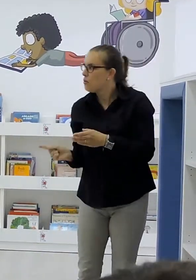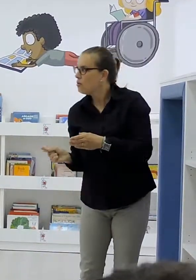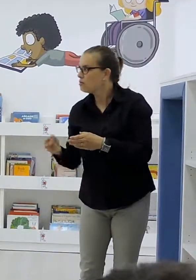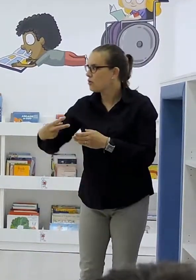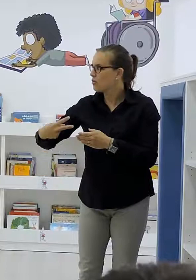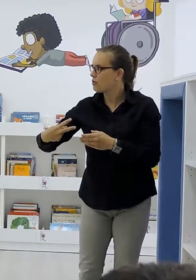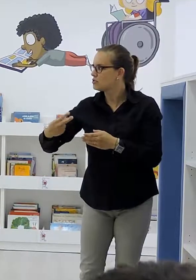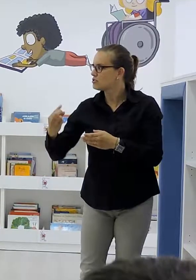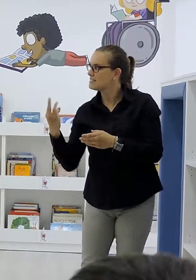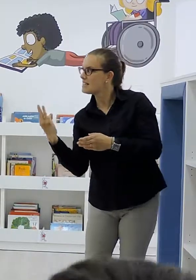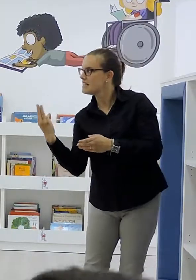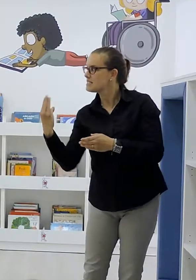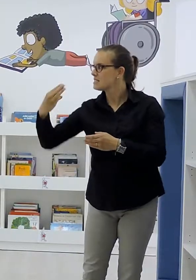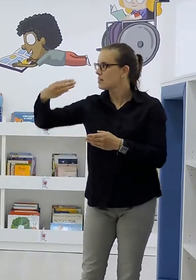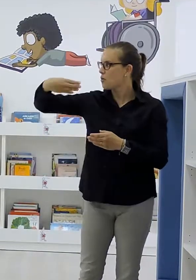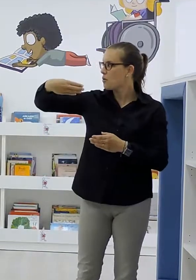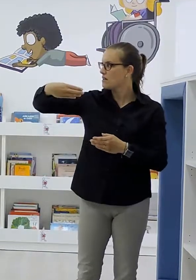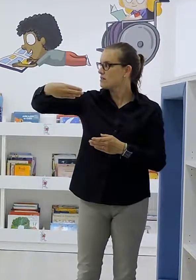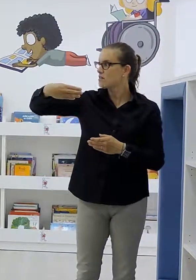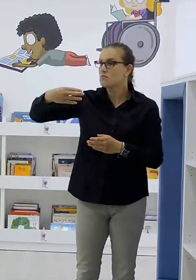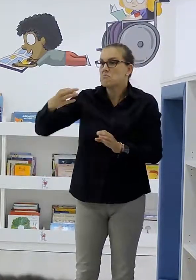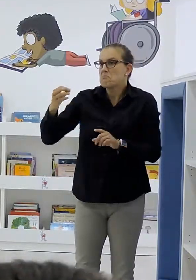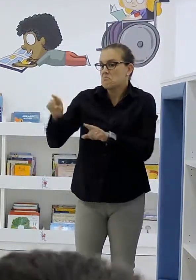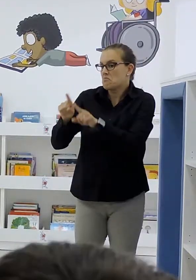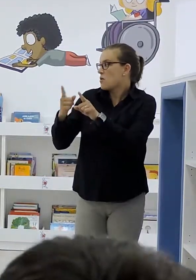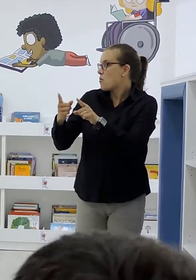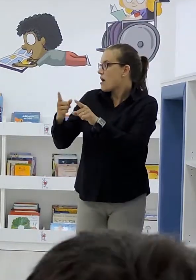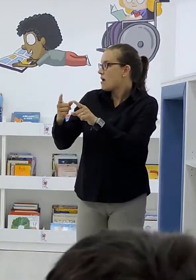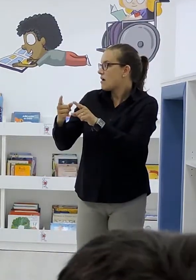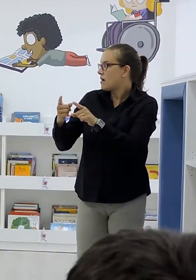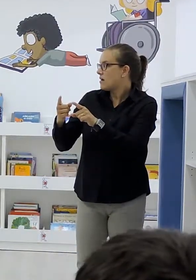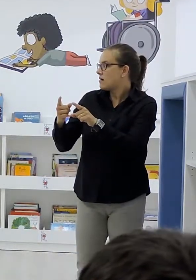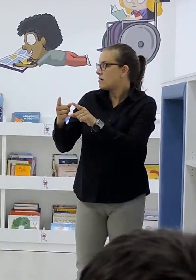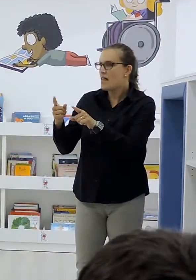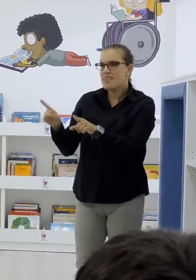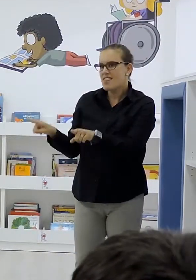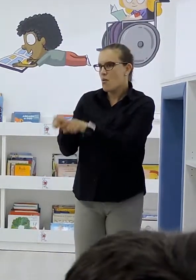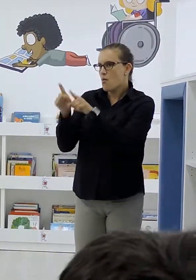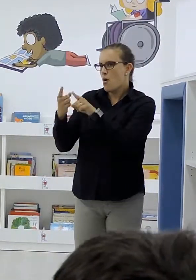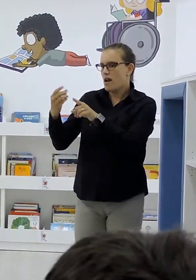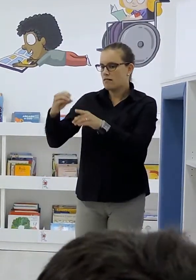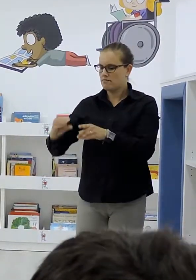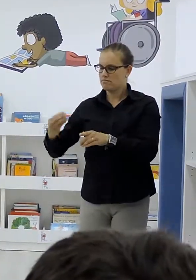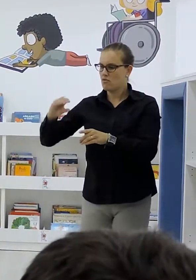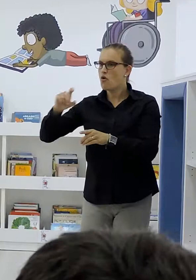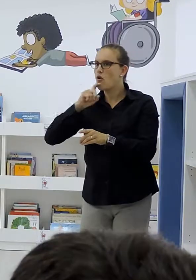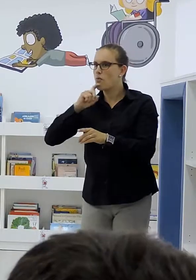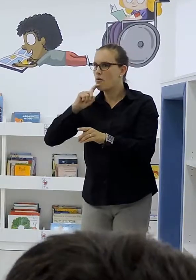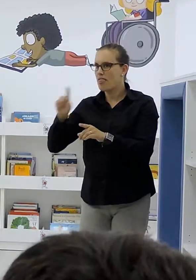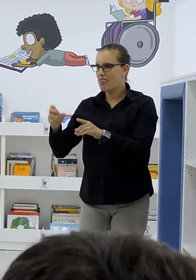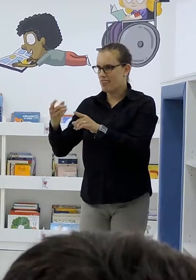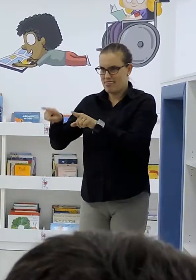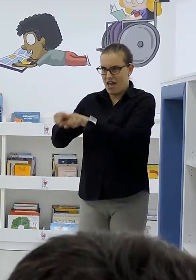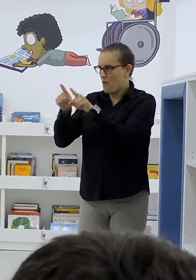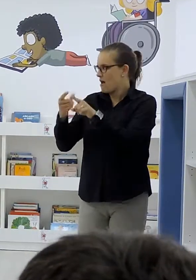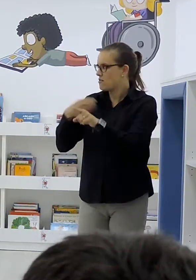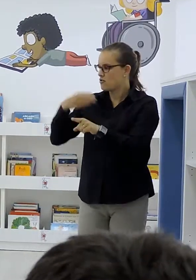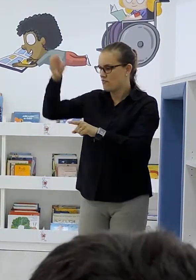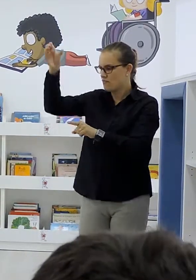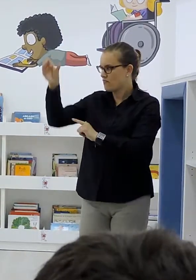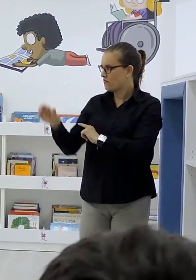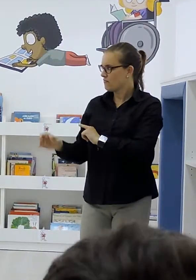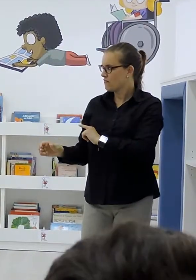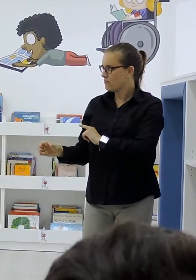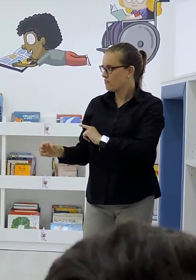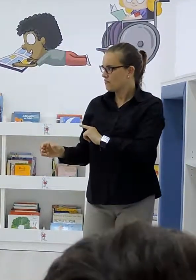el 3 así y el 4 así o así, da igual. No importa. Si queremos poner los cubos en orden, solo